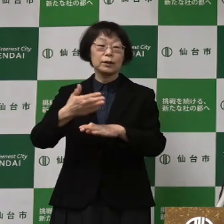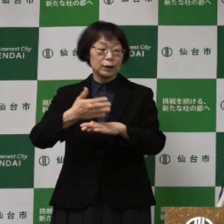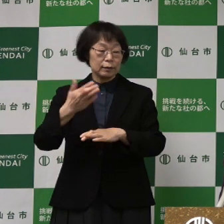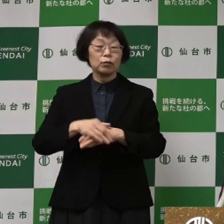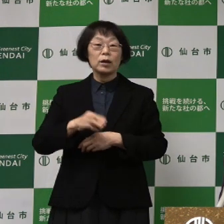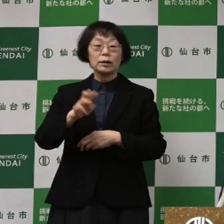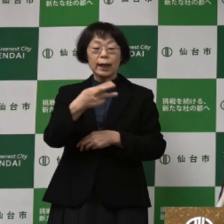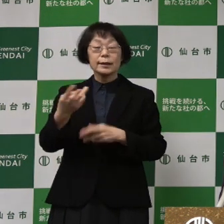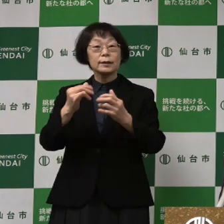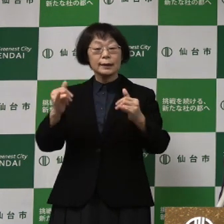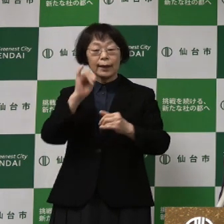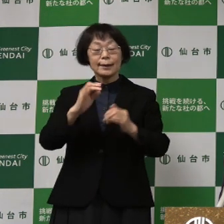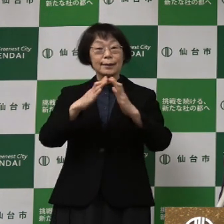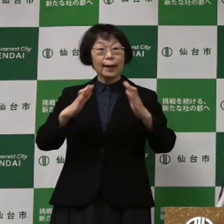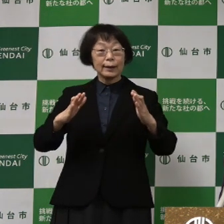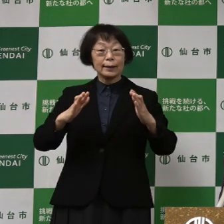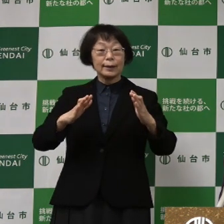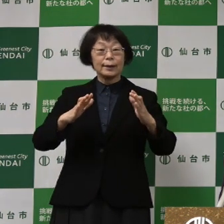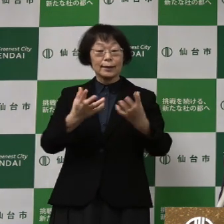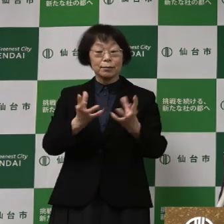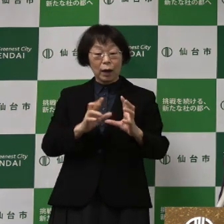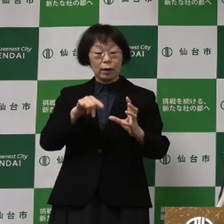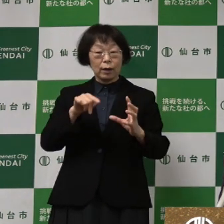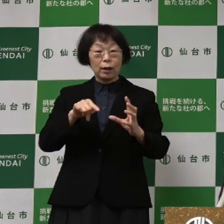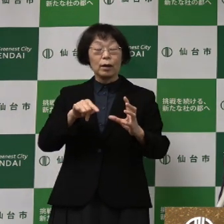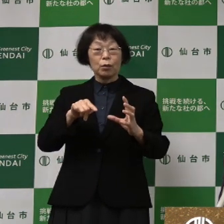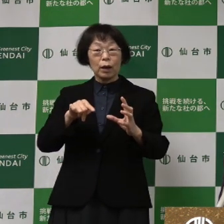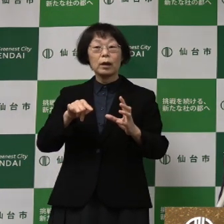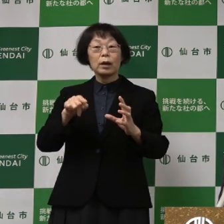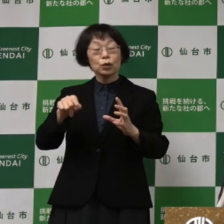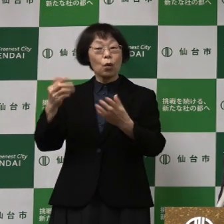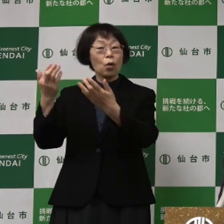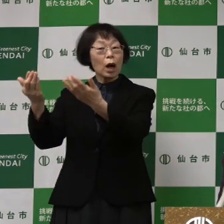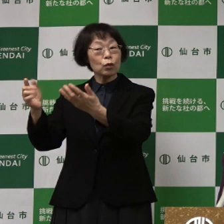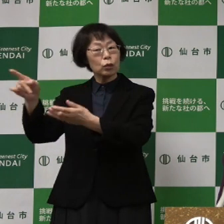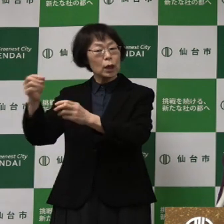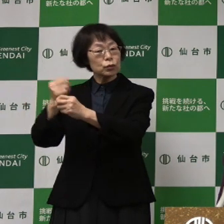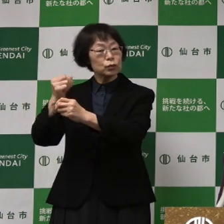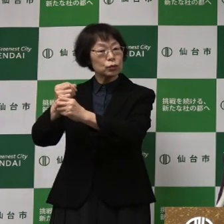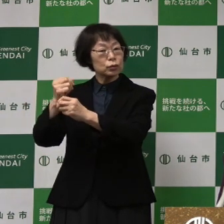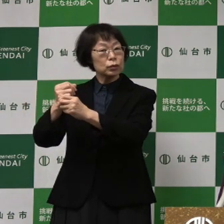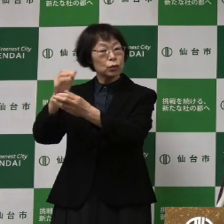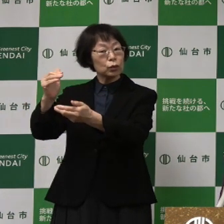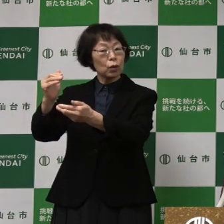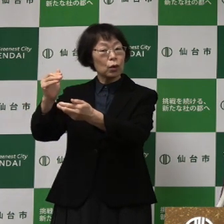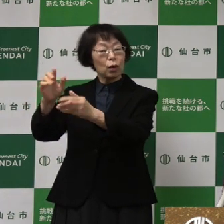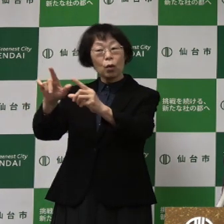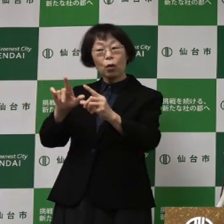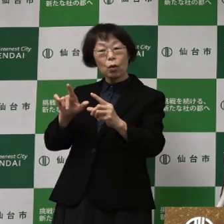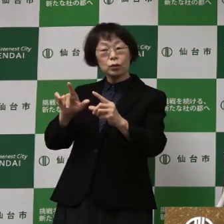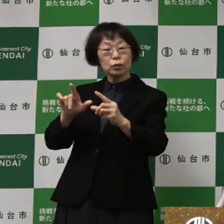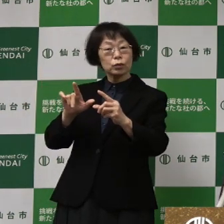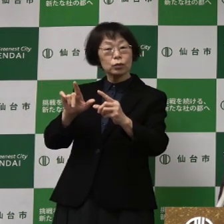第三者委員会の学校の方で作るということを報告を受けたんでしょうか。 まずはそうい